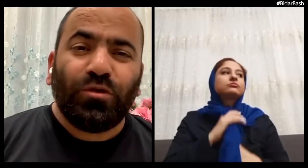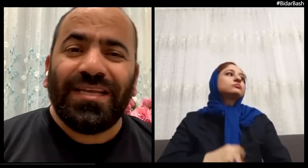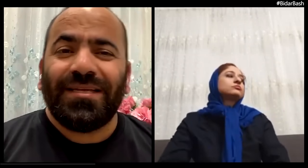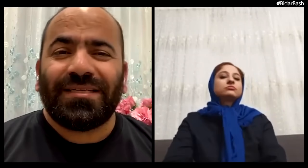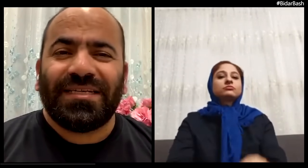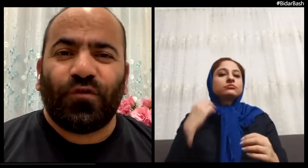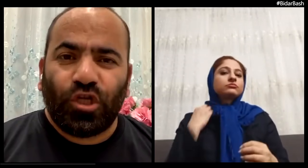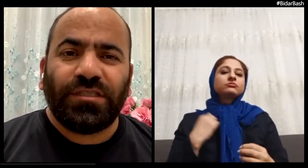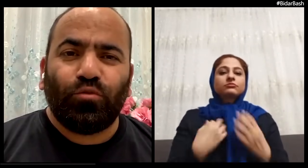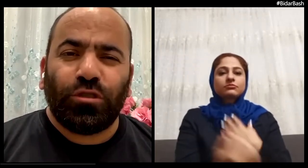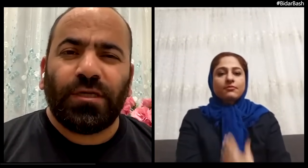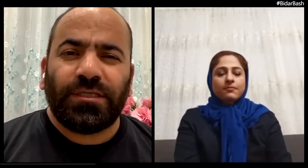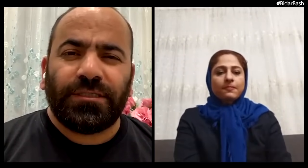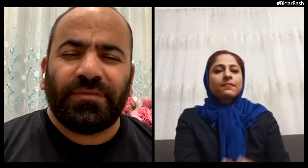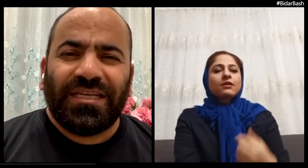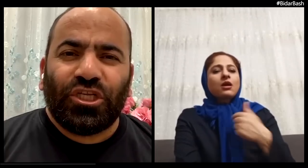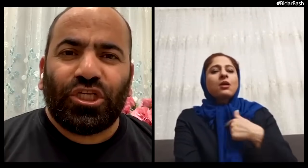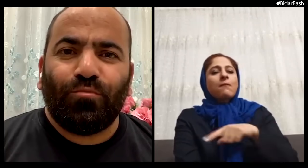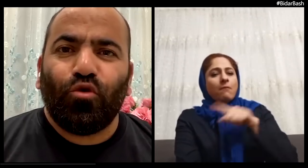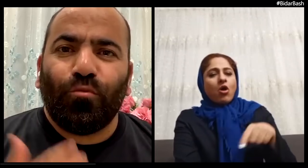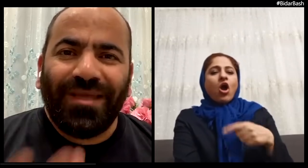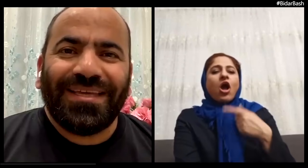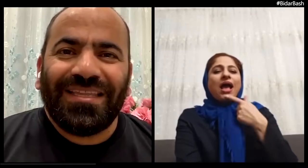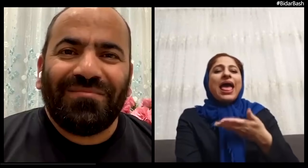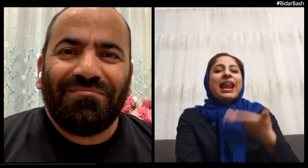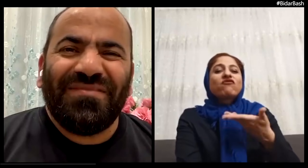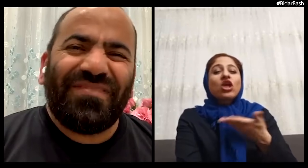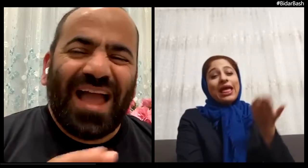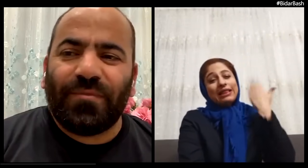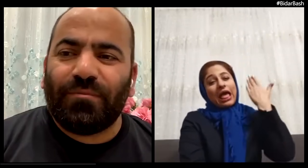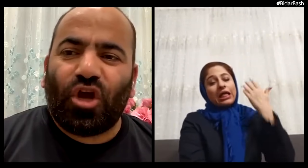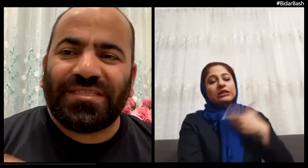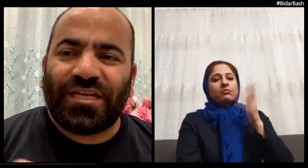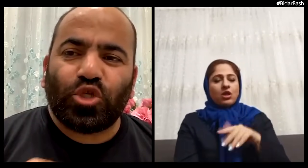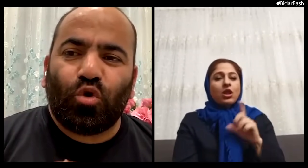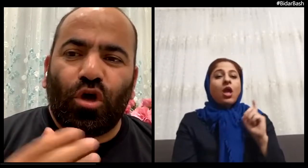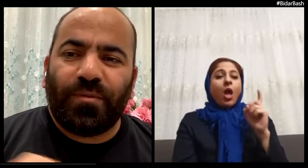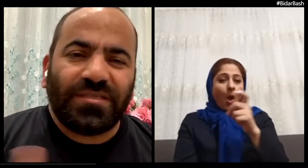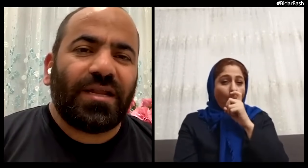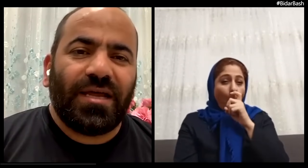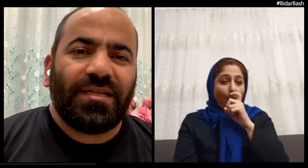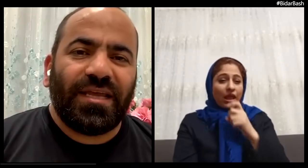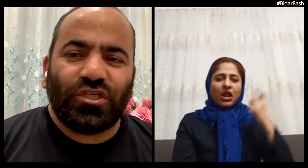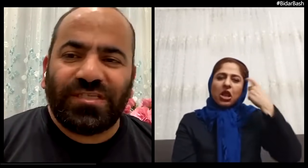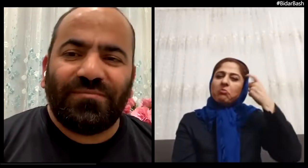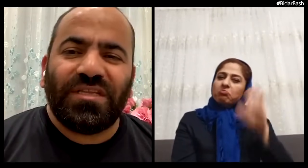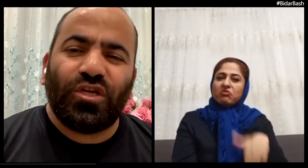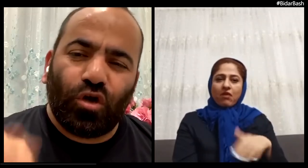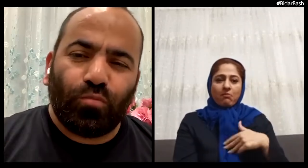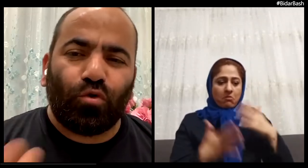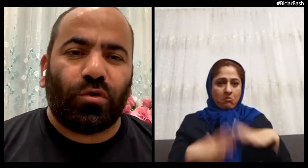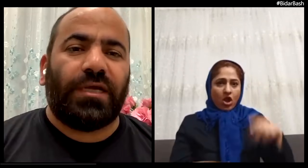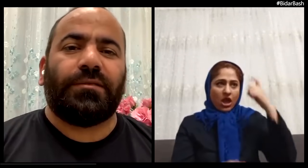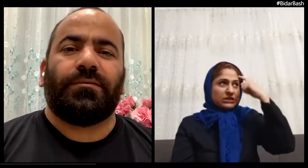ما توی روایاتمون داریم که مؤمن میفهمه میخوان سرش کلاه بذارن، اجازه میده